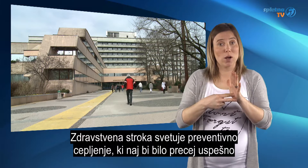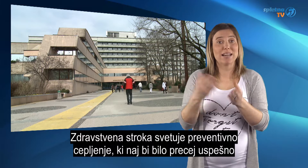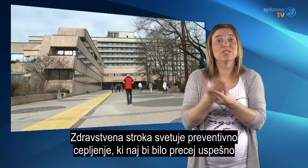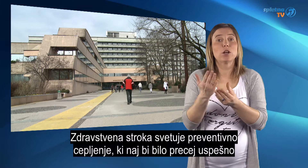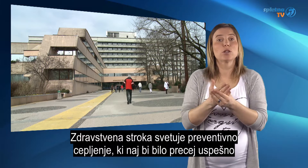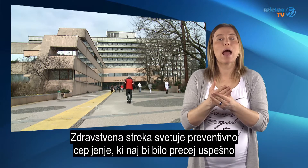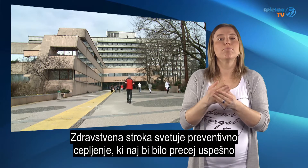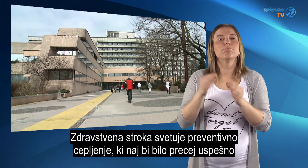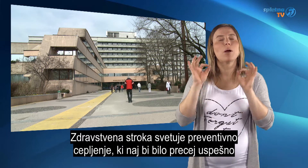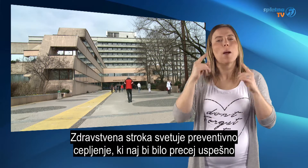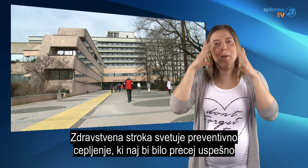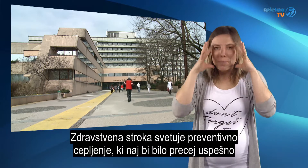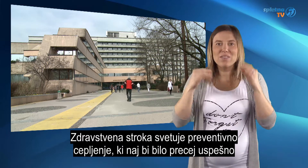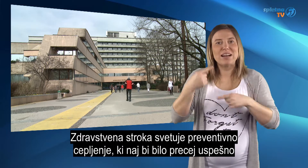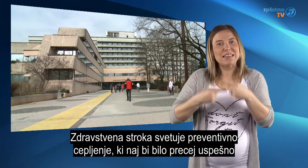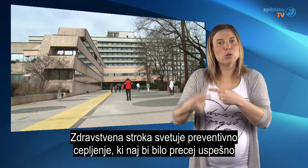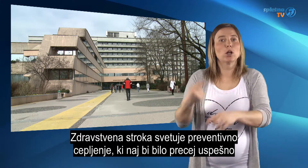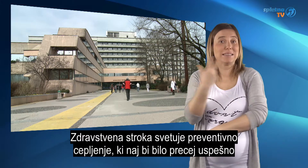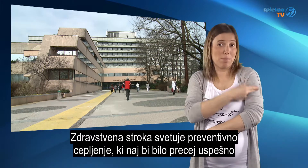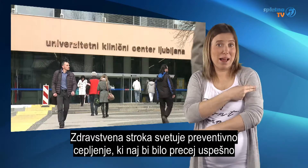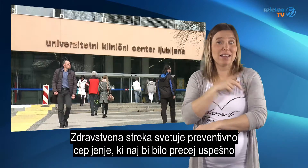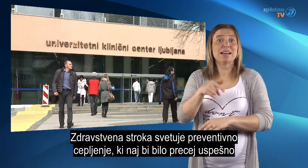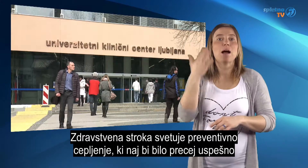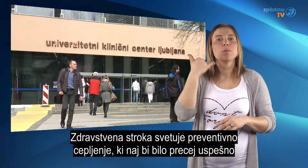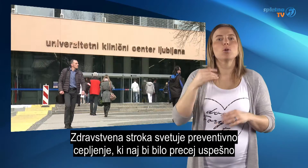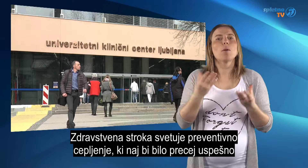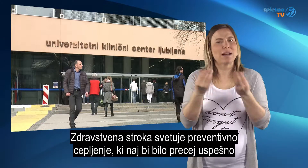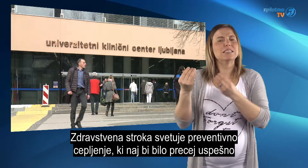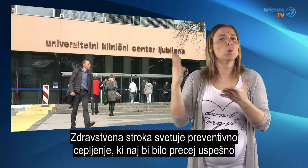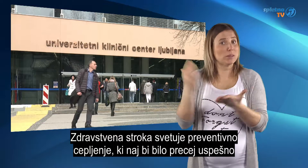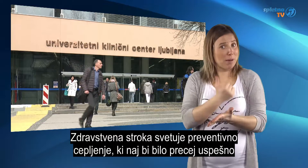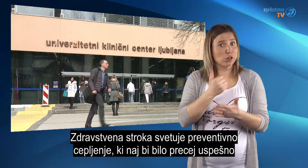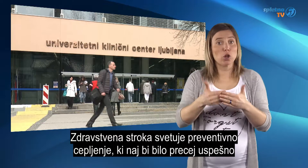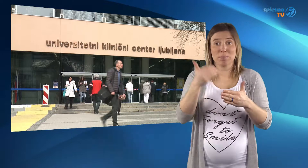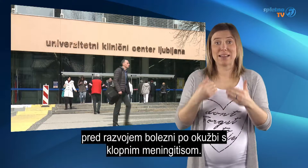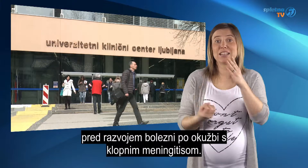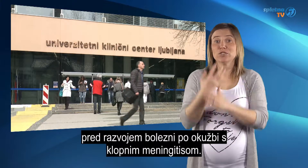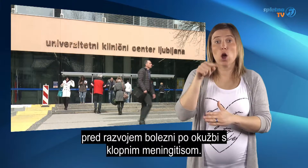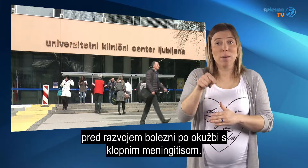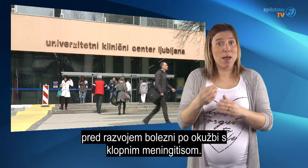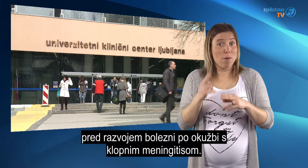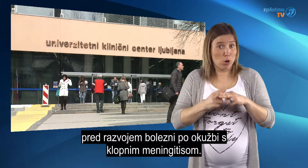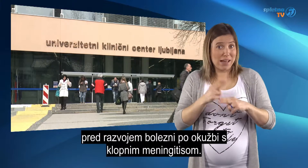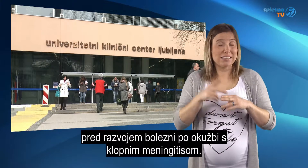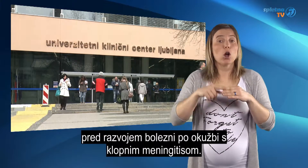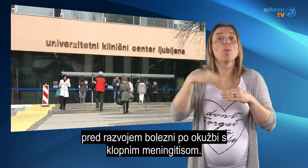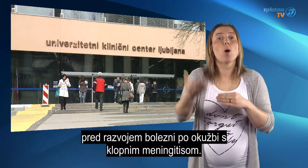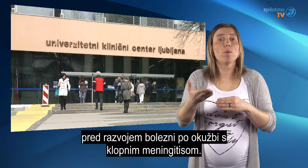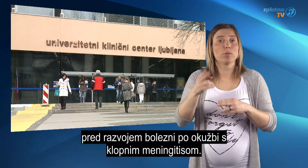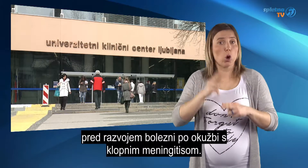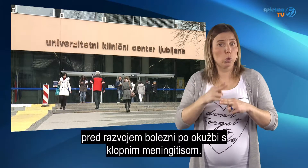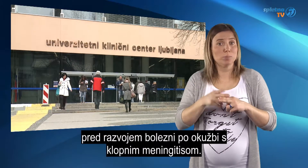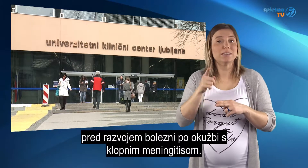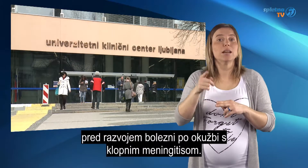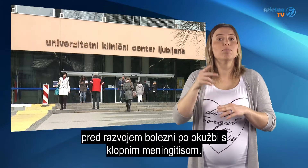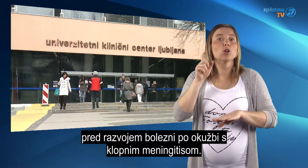Zdravstvena stroka svetuje preventivno cepljenje, ki naj bi bilo precej uspešno pred razvojem bolezni po okužbi s